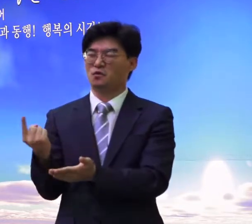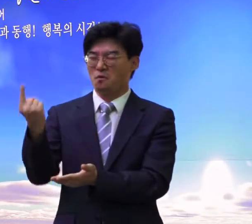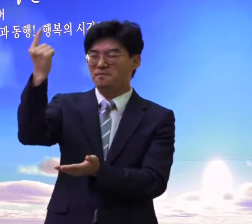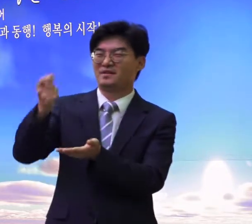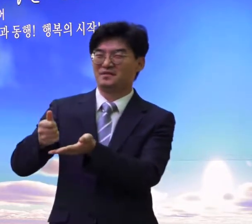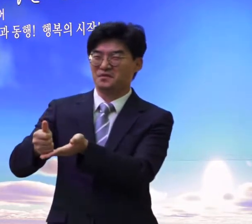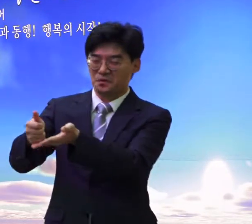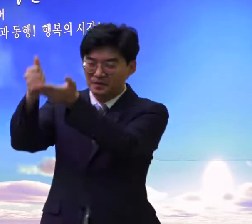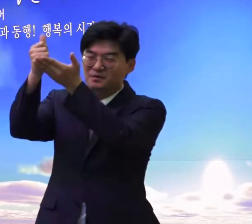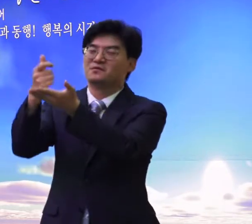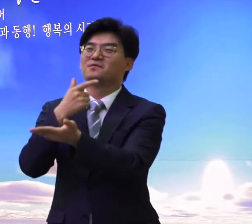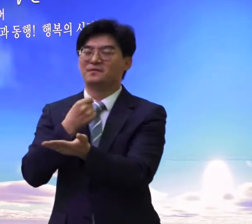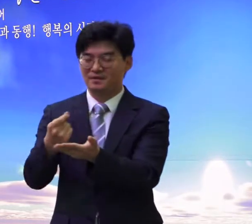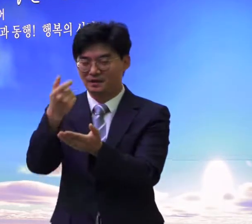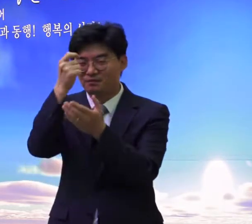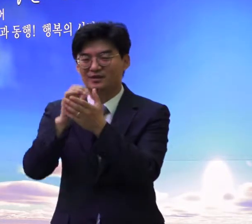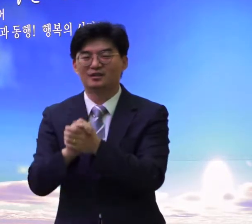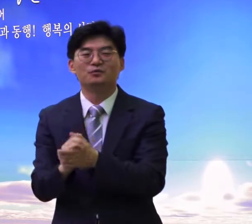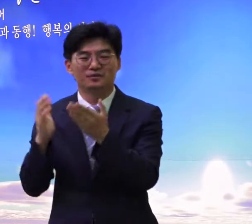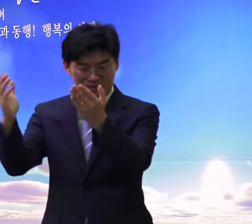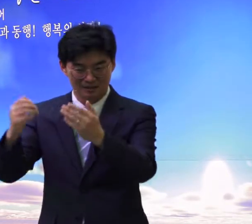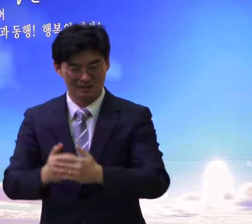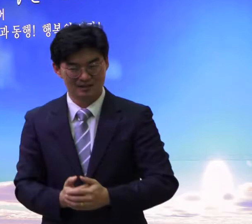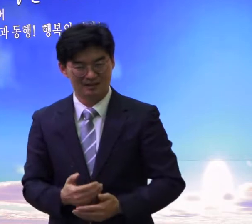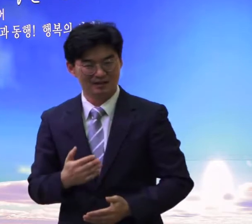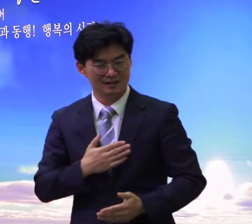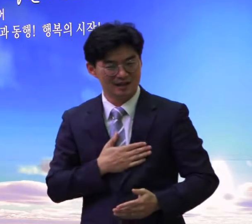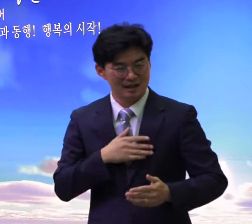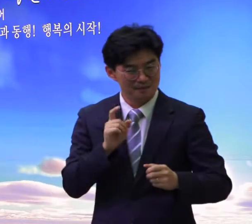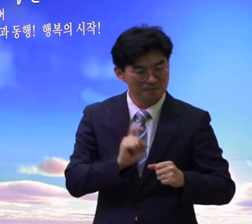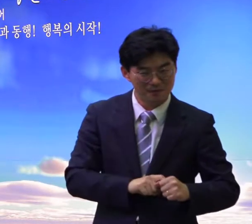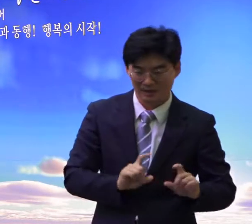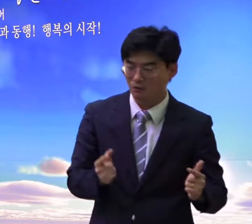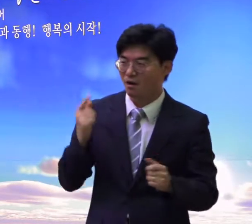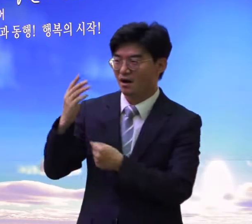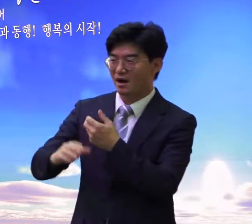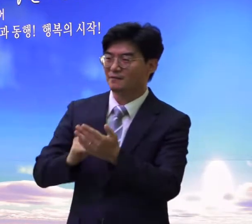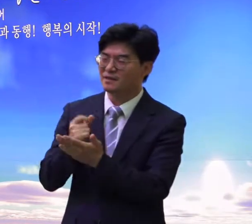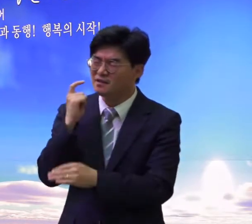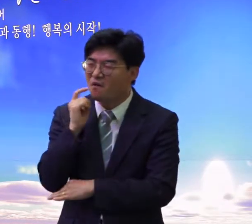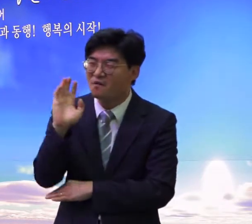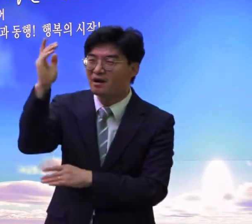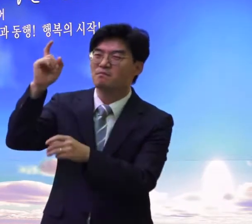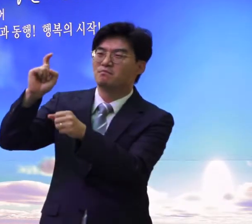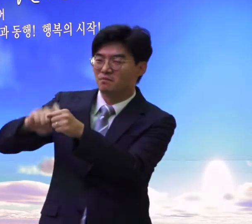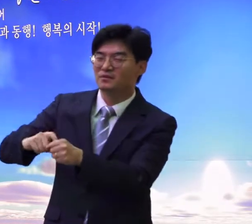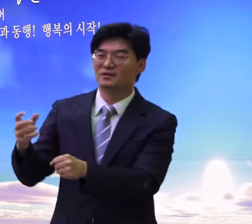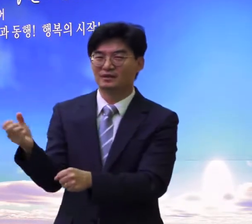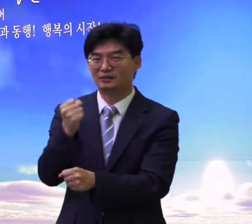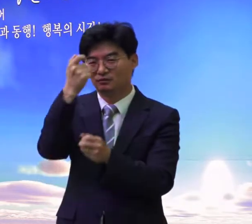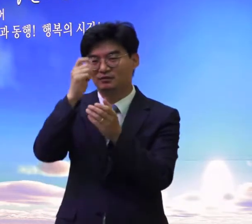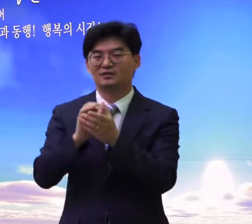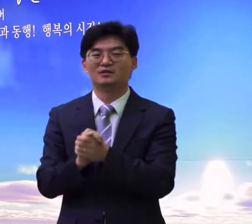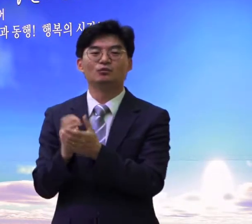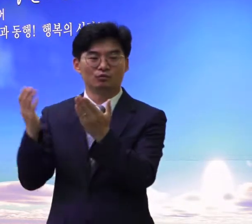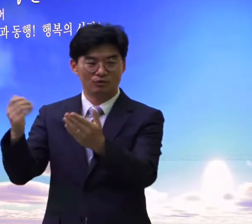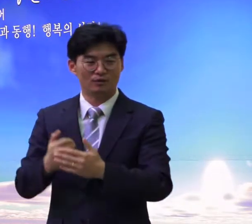들려지기를 원합니다. 이런 기도를 하나님께 드렸던 것입니다. 분명히 답답하고 두렵고